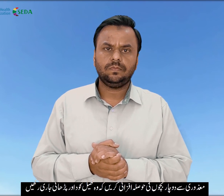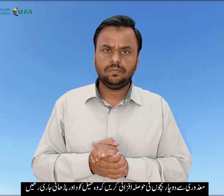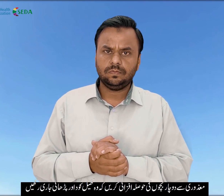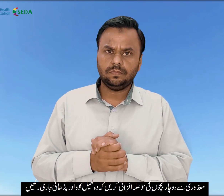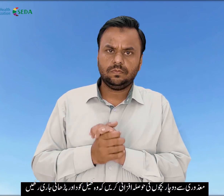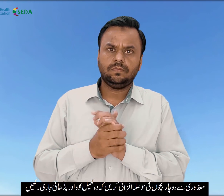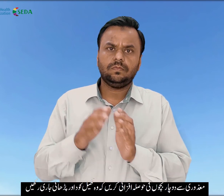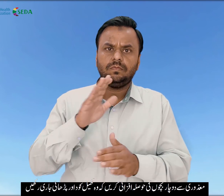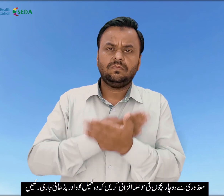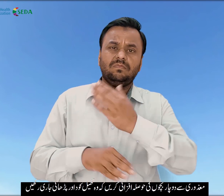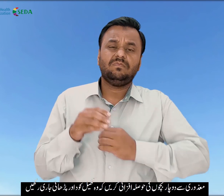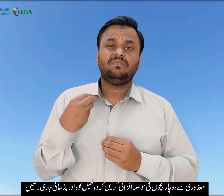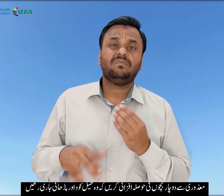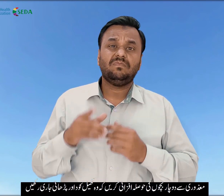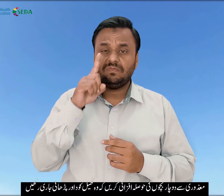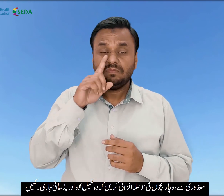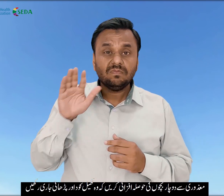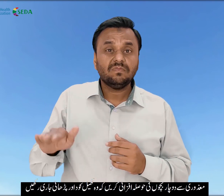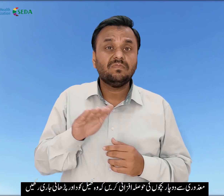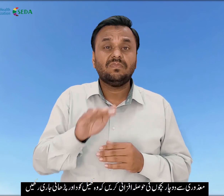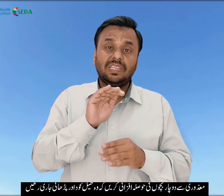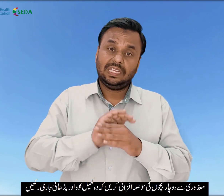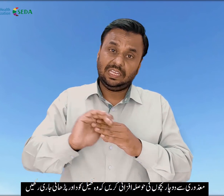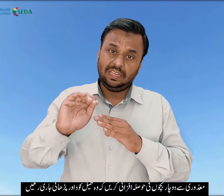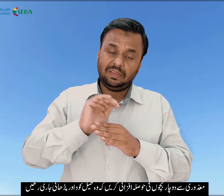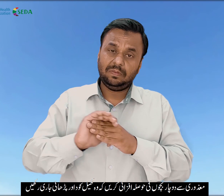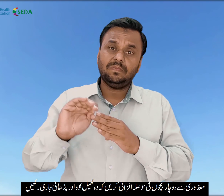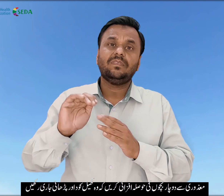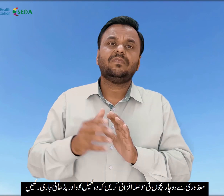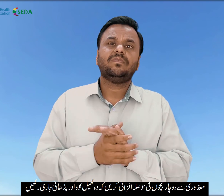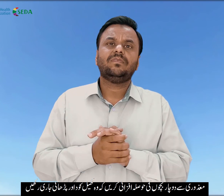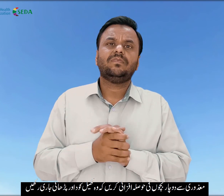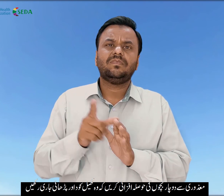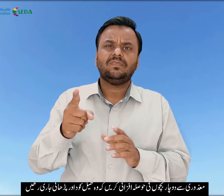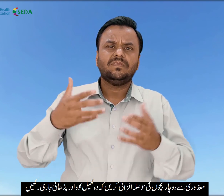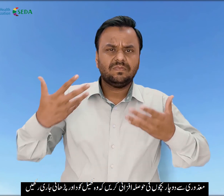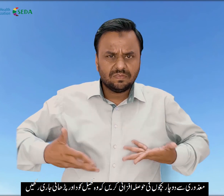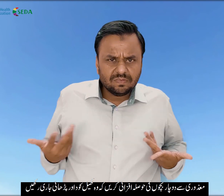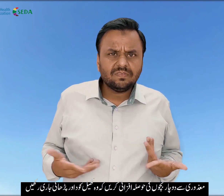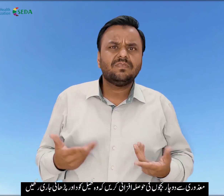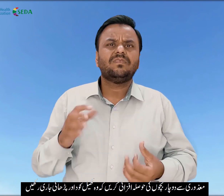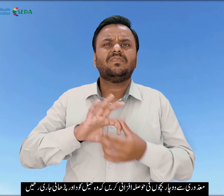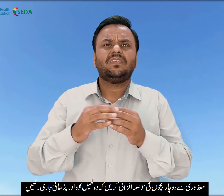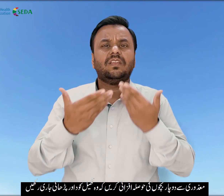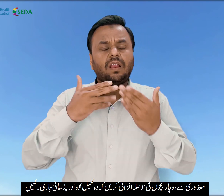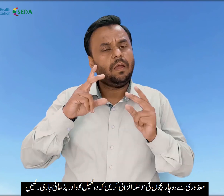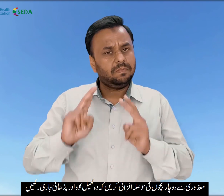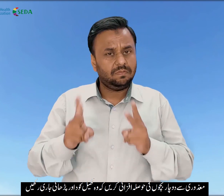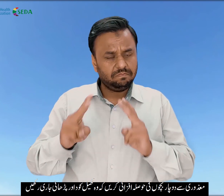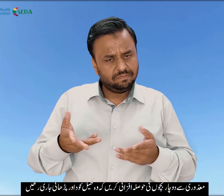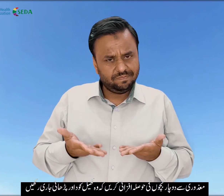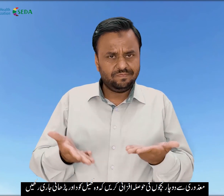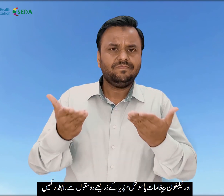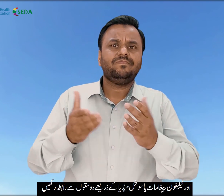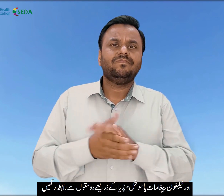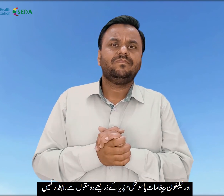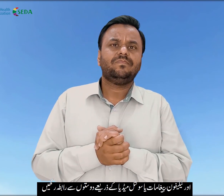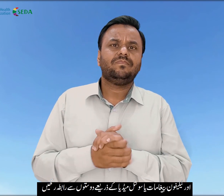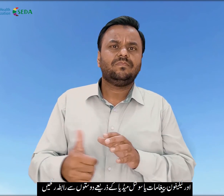معذوری سے دوچار بچوں کی حوصلہ افزائی کریں کہ وہ کھیل کود اور پڑھائی جاری رکھیں اور ٹیلی فون